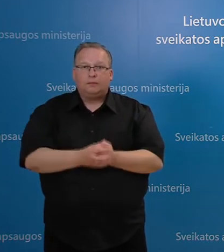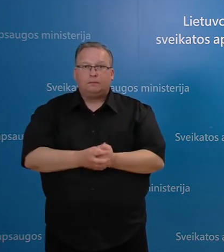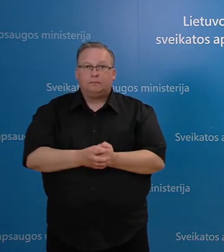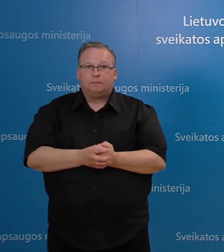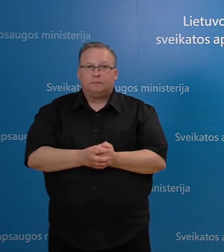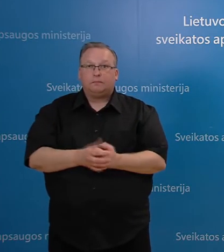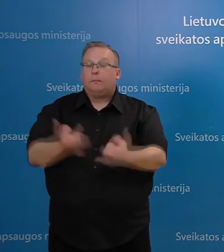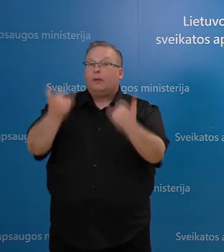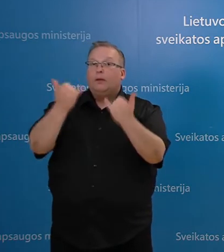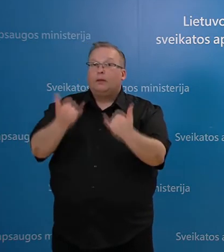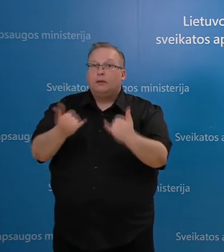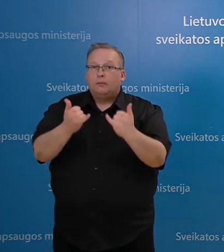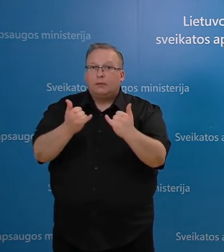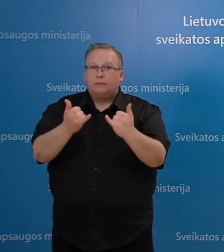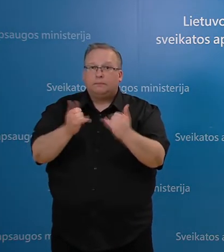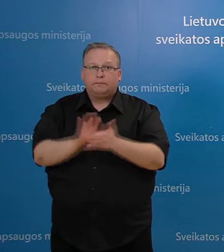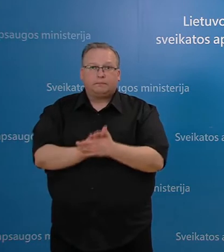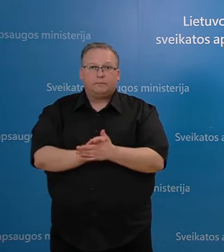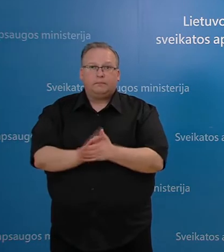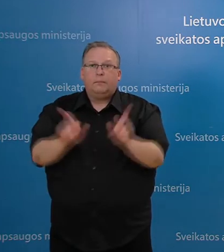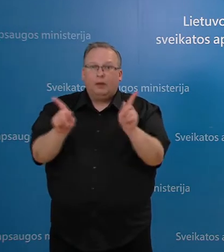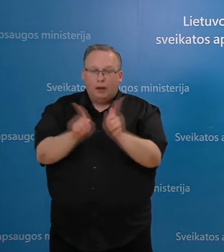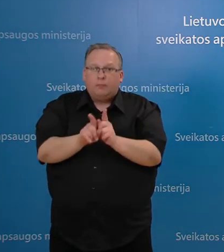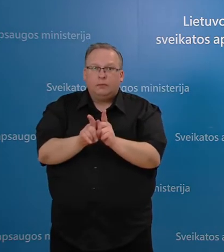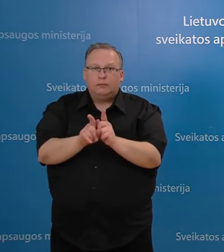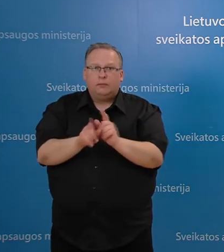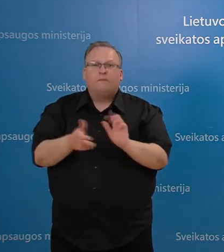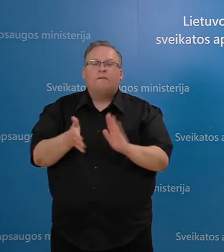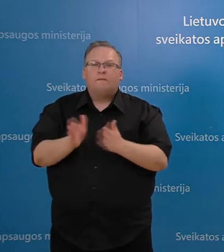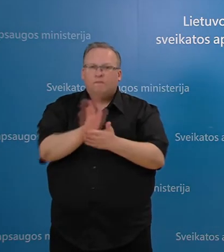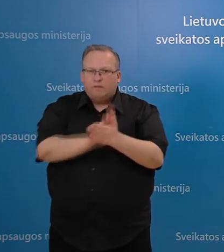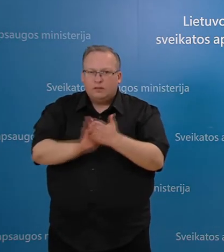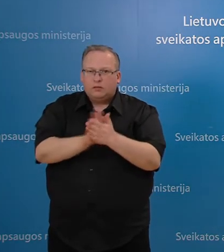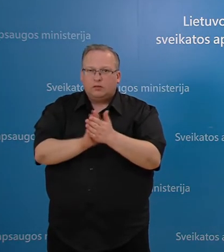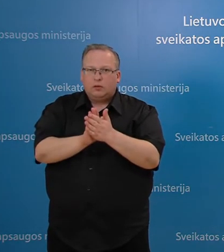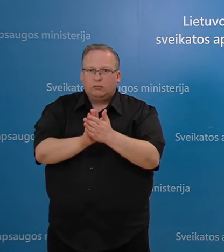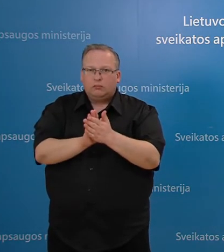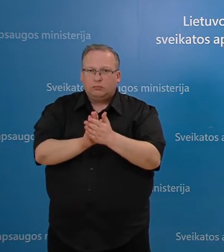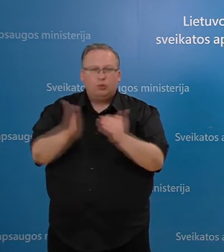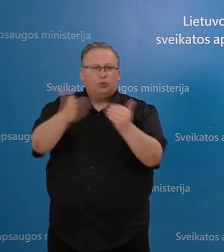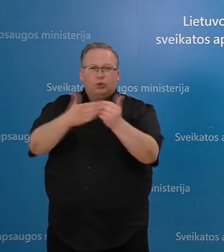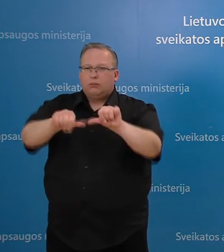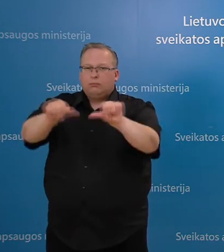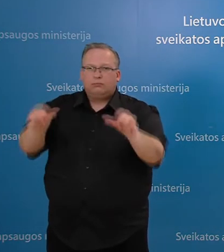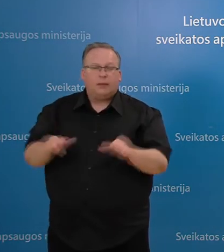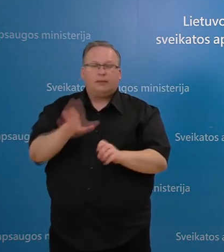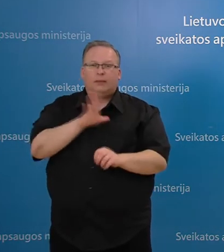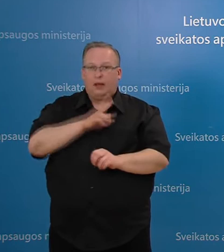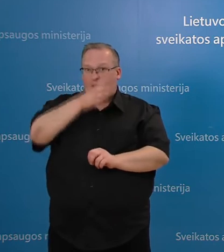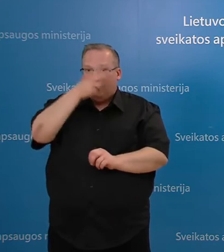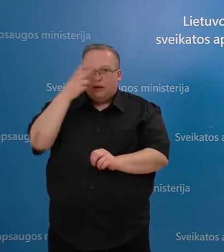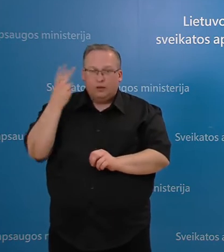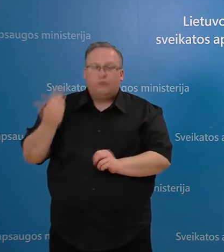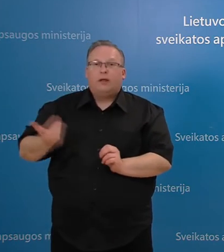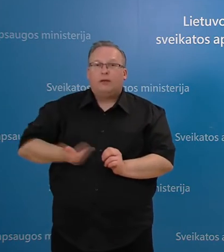kad visiškai neribotai laikyti sienas uždarytas tikrai neturim galimybės, negali Lietuva likti